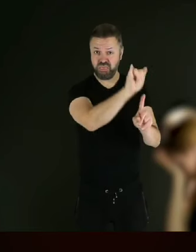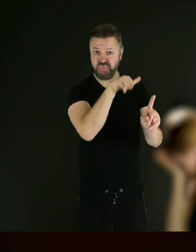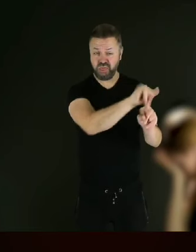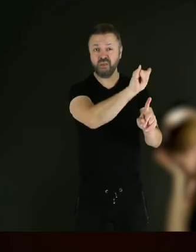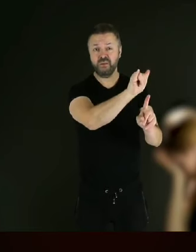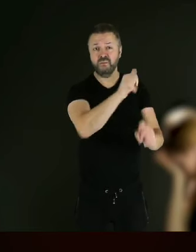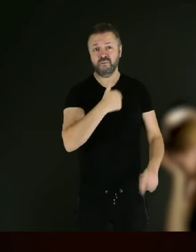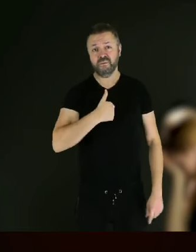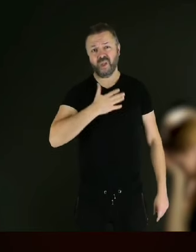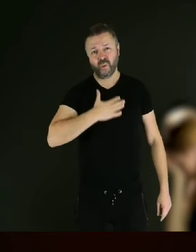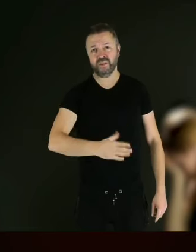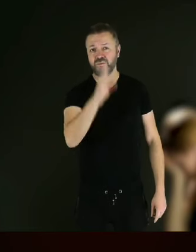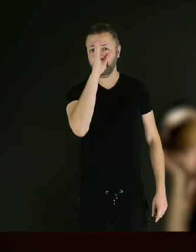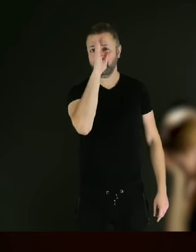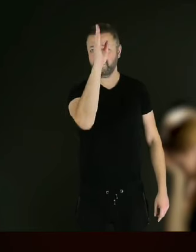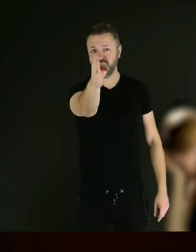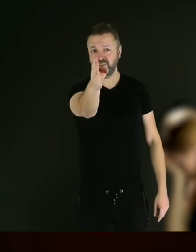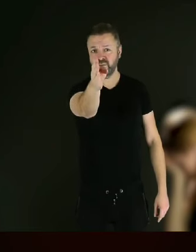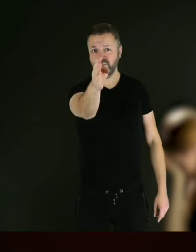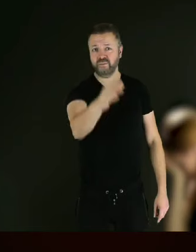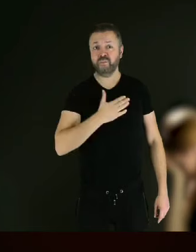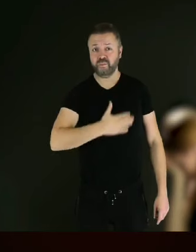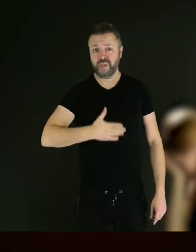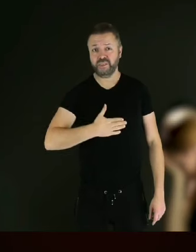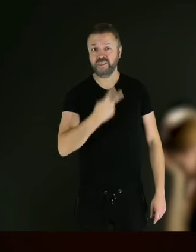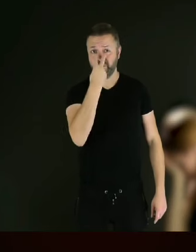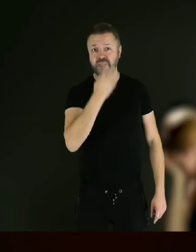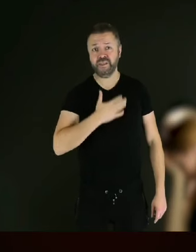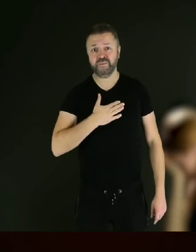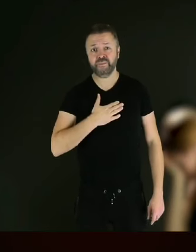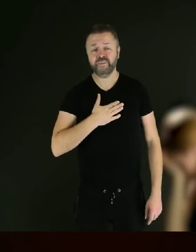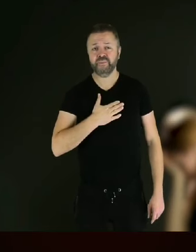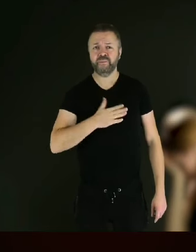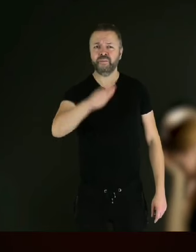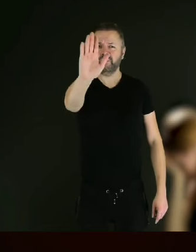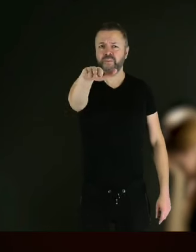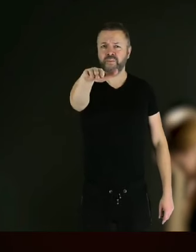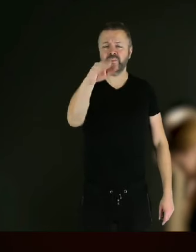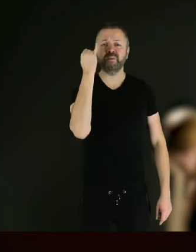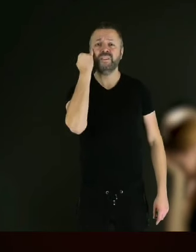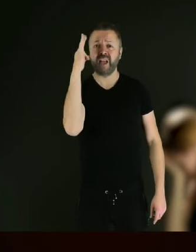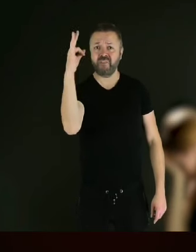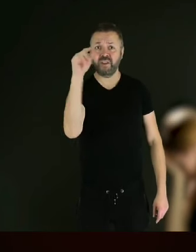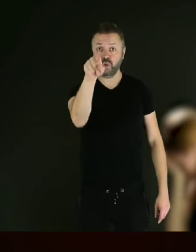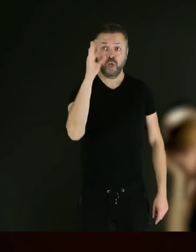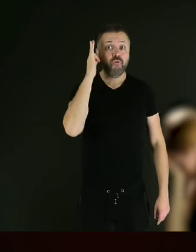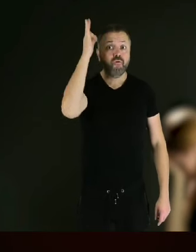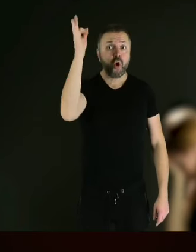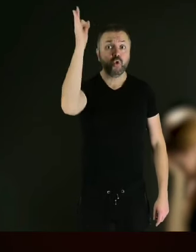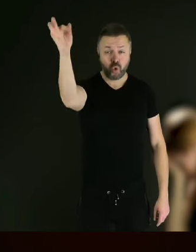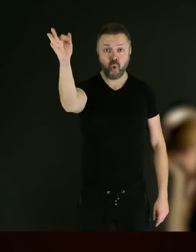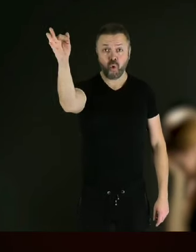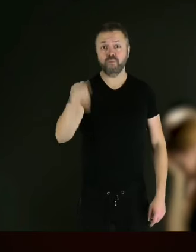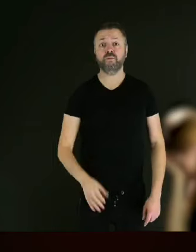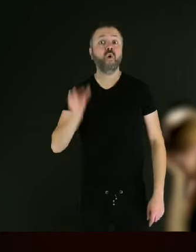ты что помнишь? Кто? Как это за здорово? Как я побегу? Раз тебе не нравится, малини ею, думай сам.